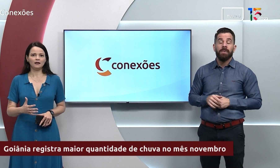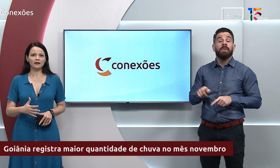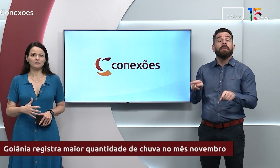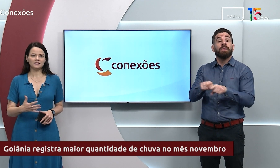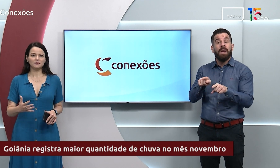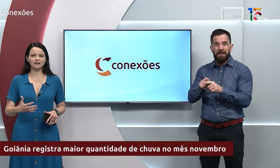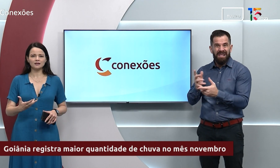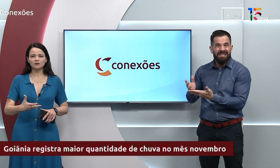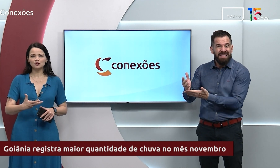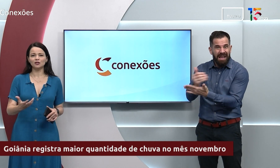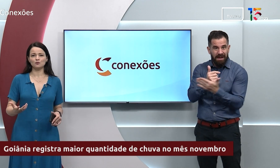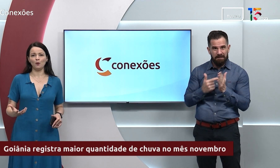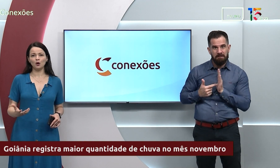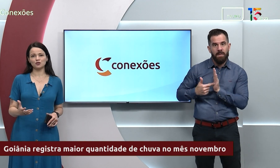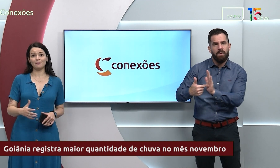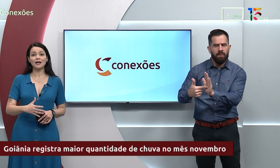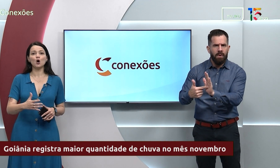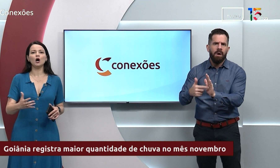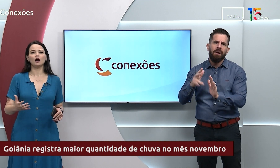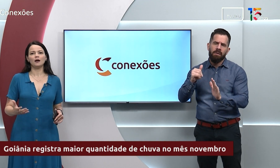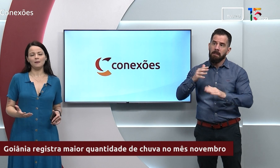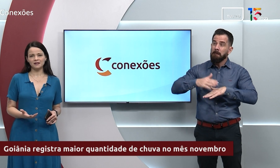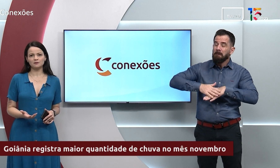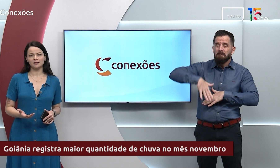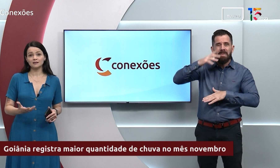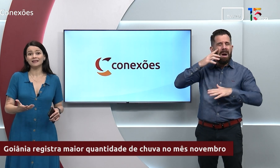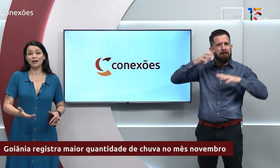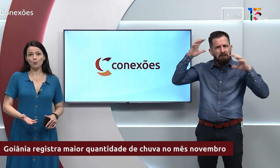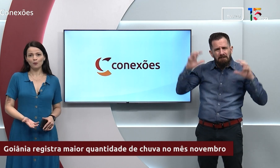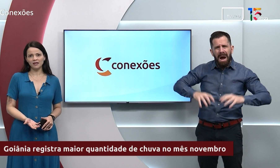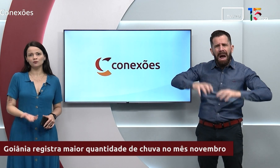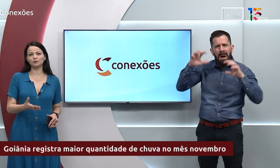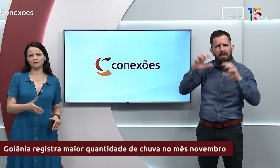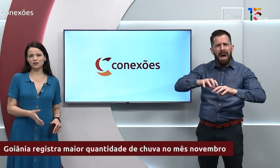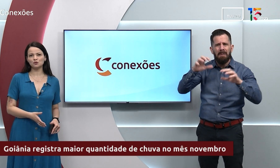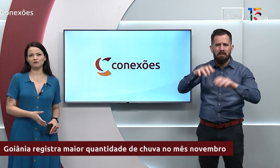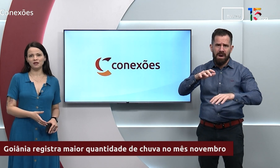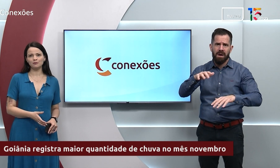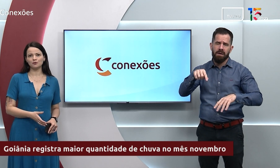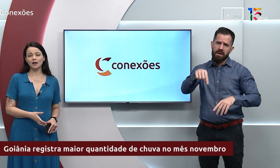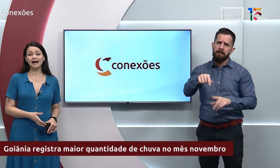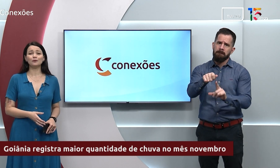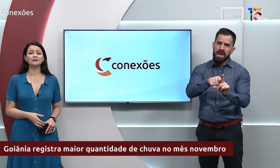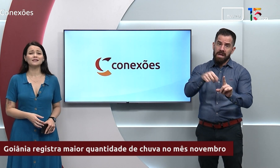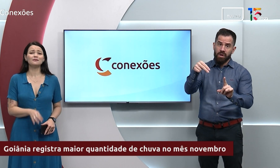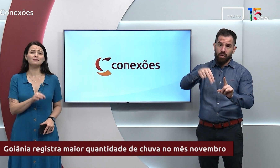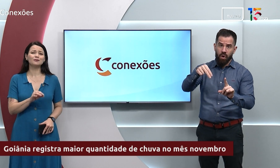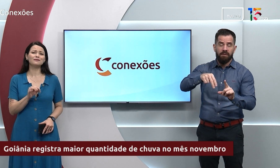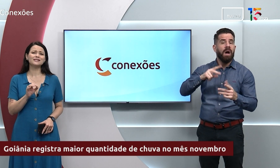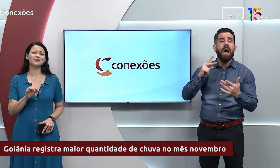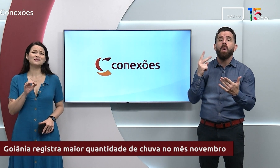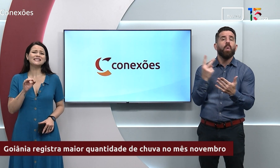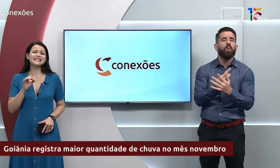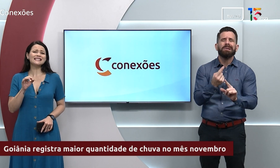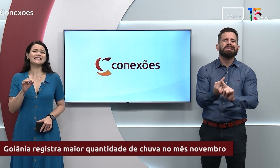última precipitação de grande porte, a maior precipitação até o momento, para o mês de novembro, aconteceu em